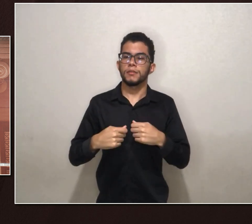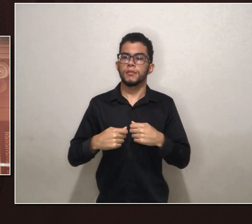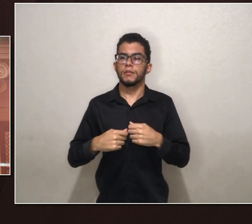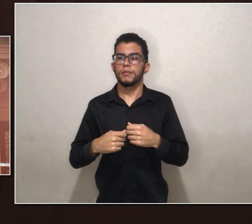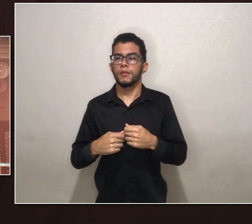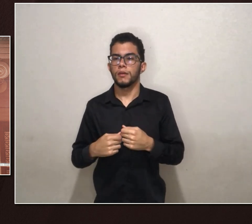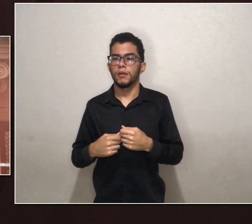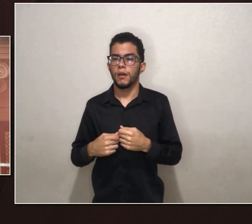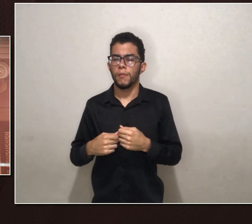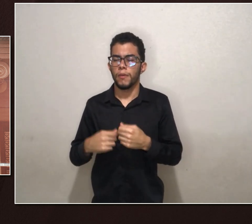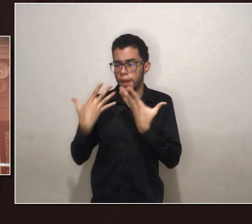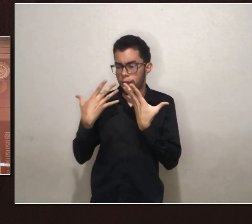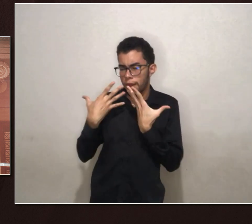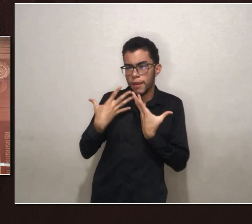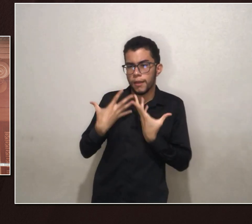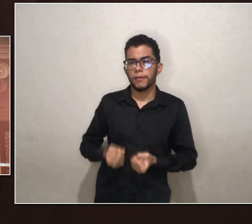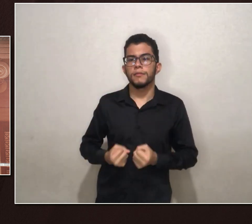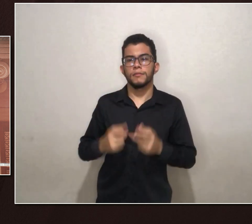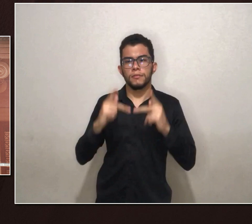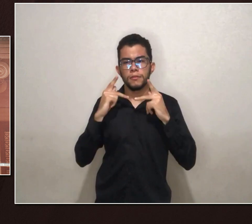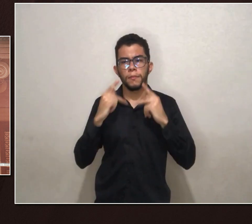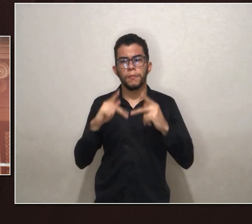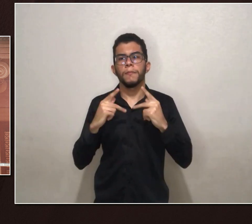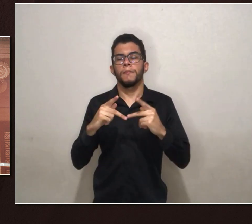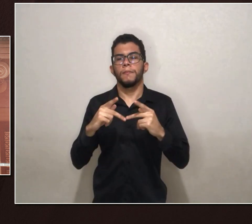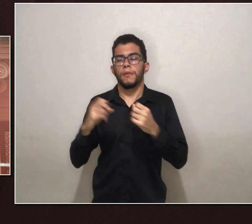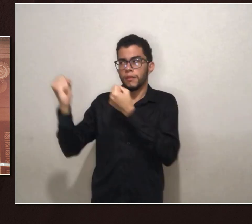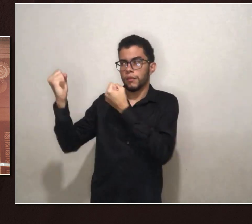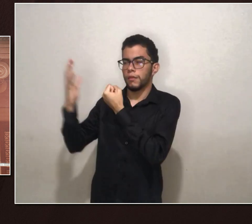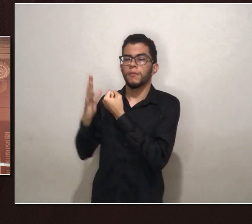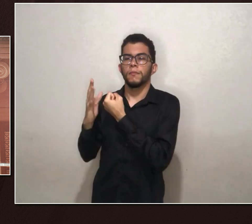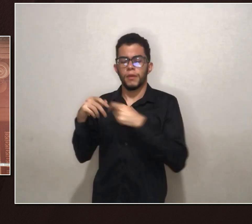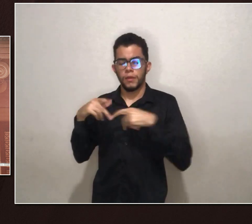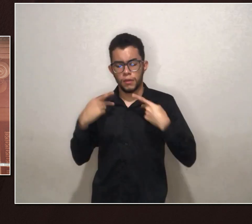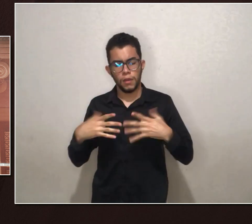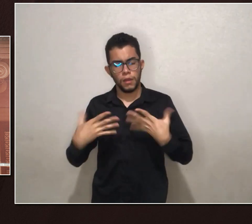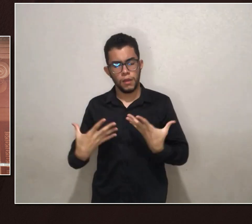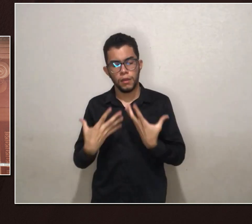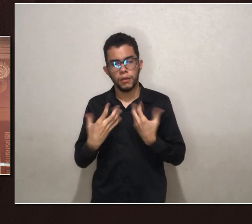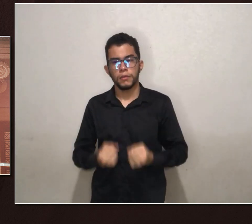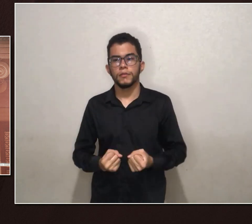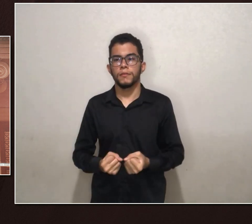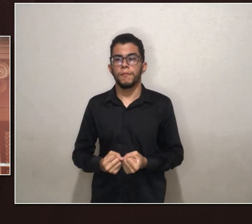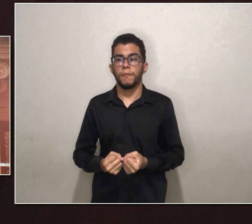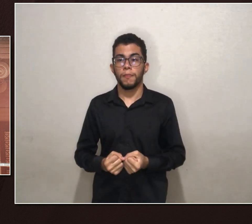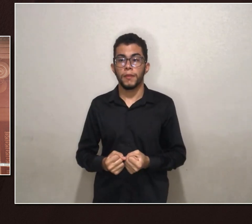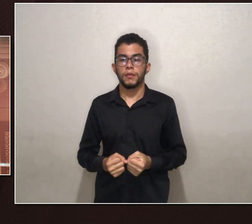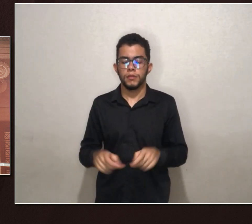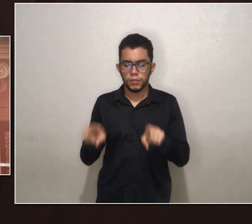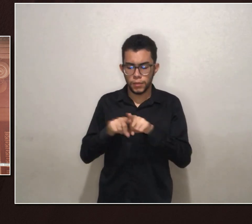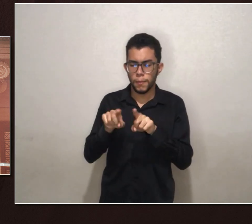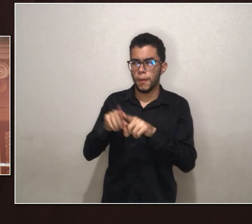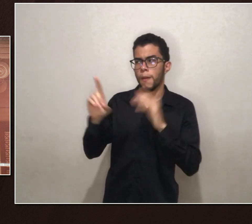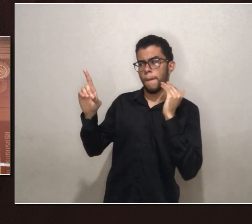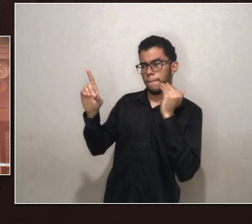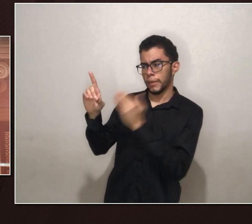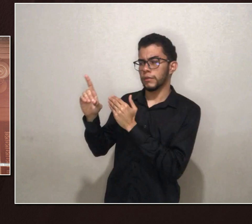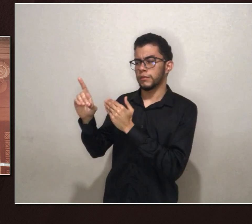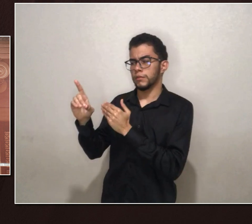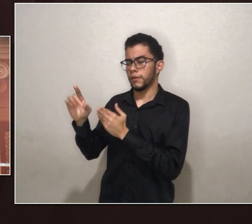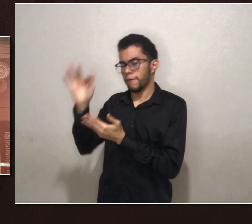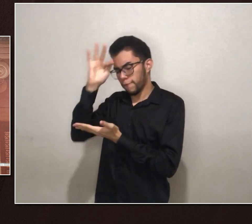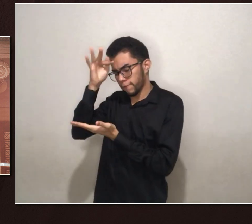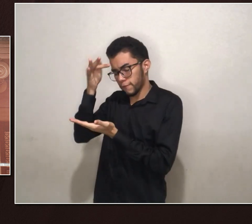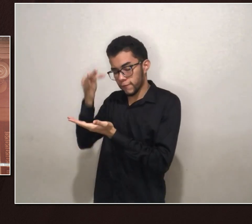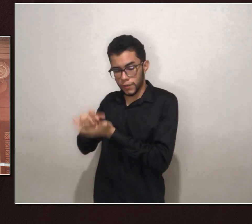da revelação, né, e sejam fiéis em passar para demais irmãos. São pessoas que